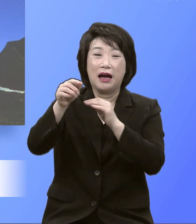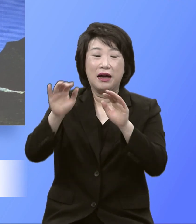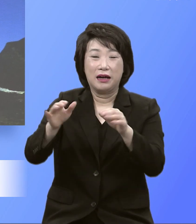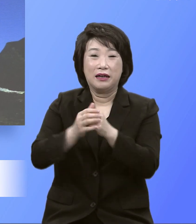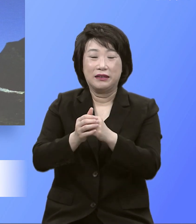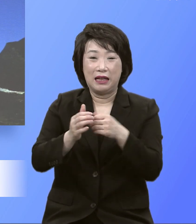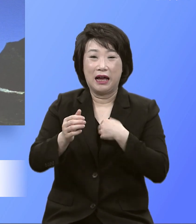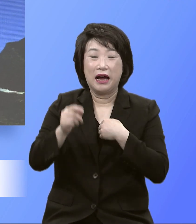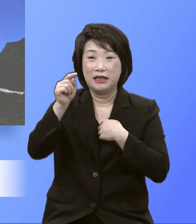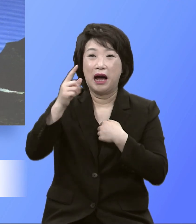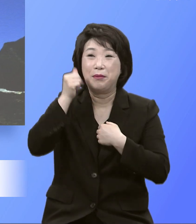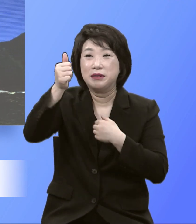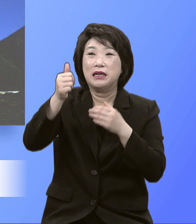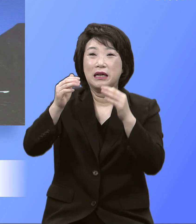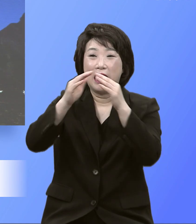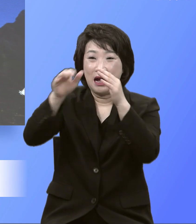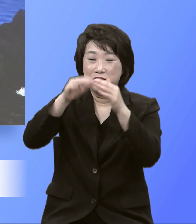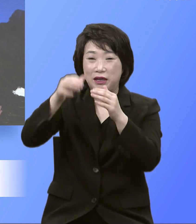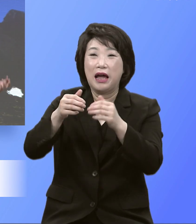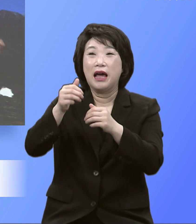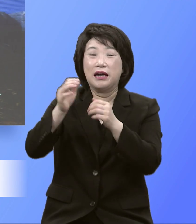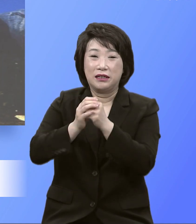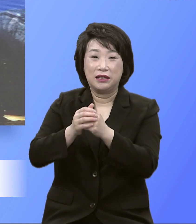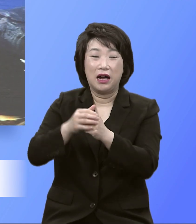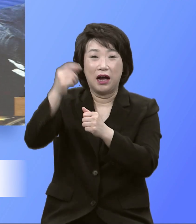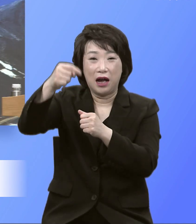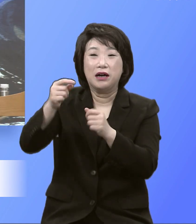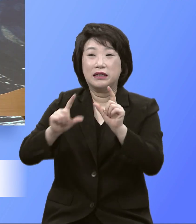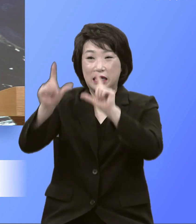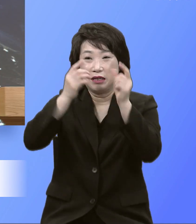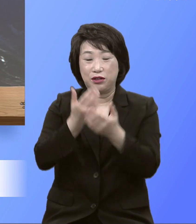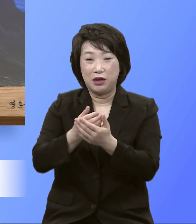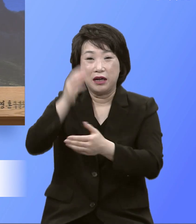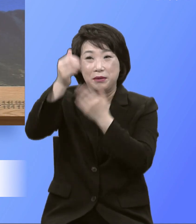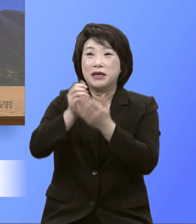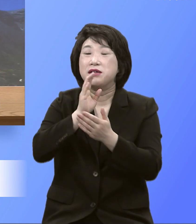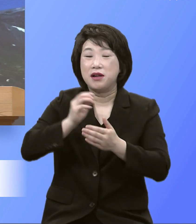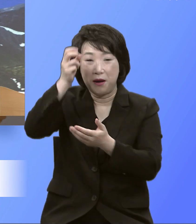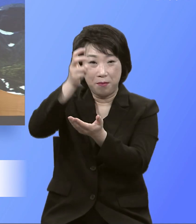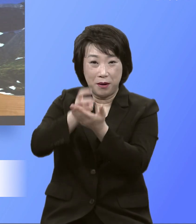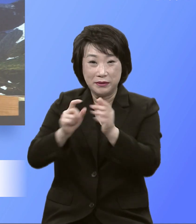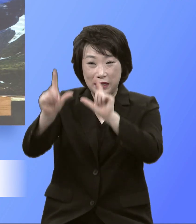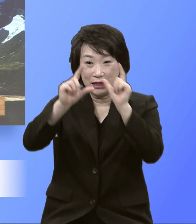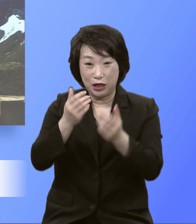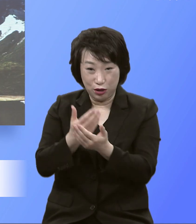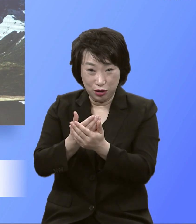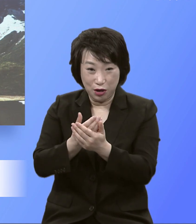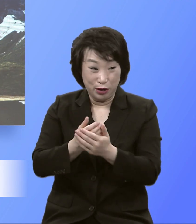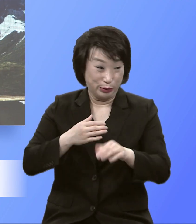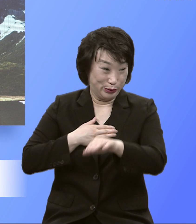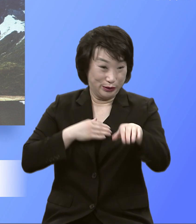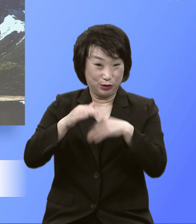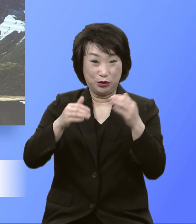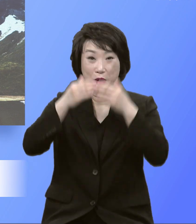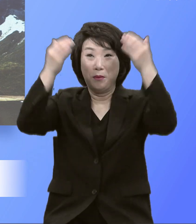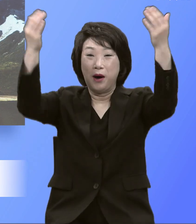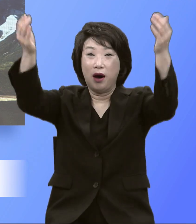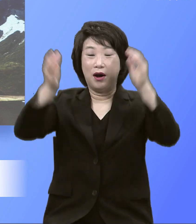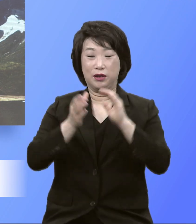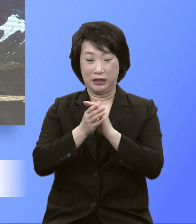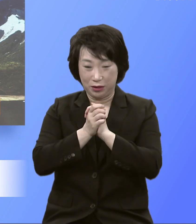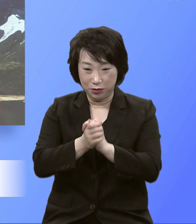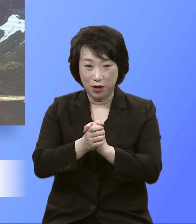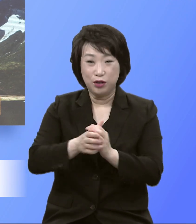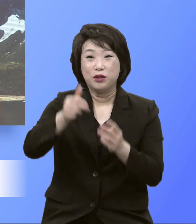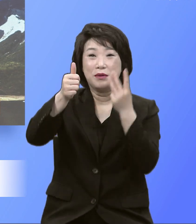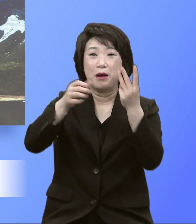가운으로 살게 하시고 가법으로 살게 하시고 하나님의 신령한 법으로 살게 하시옵소서. 두 손 번쩍 들고